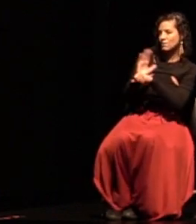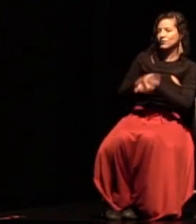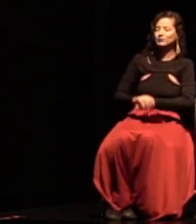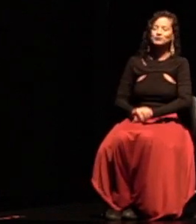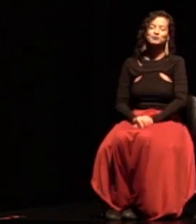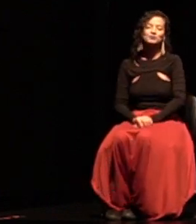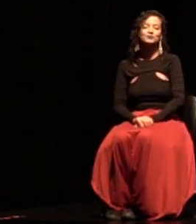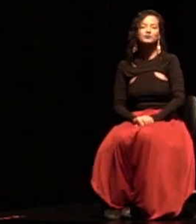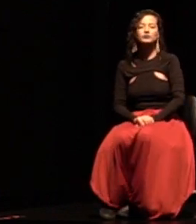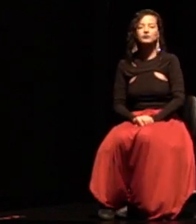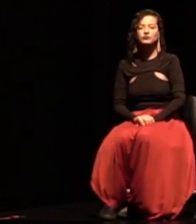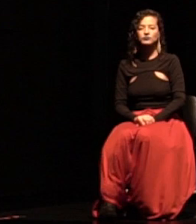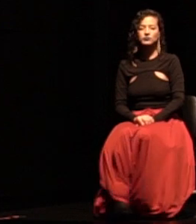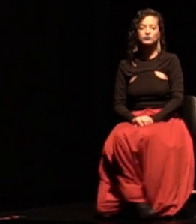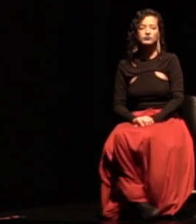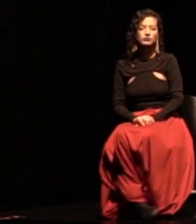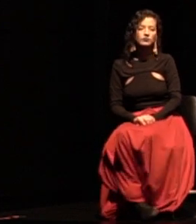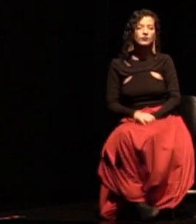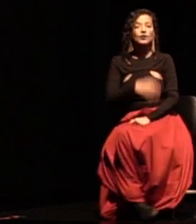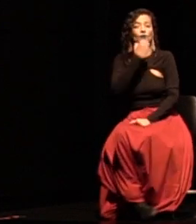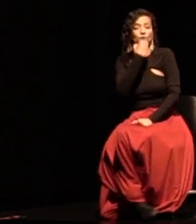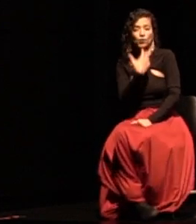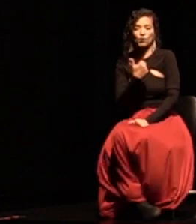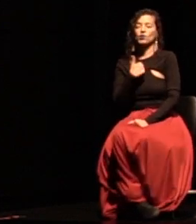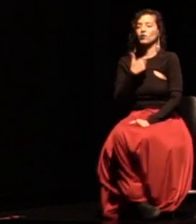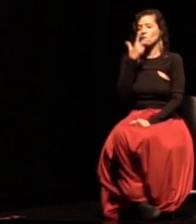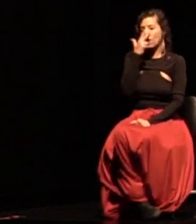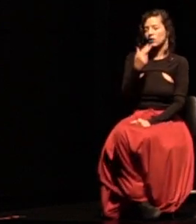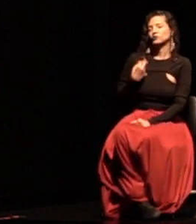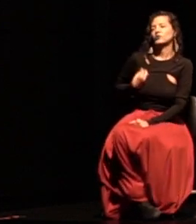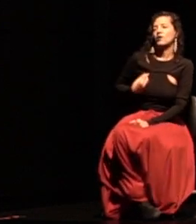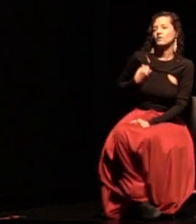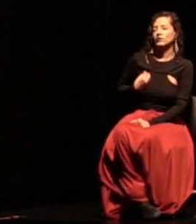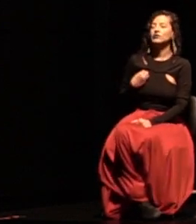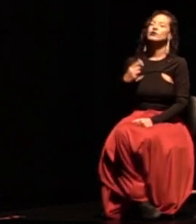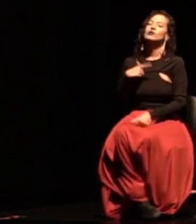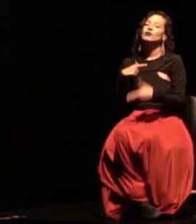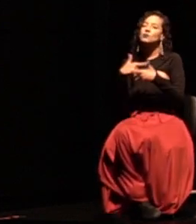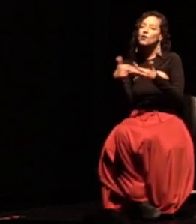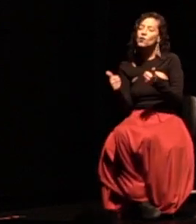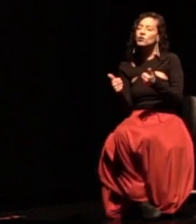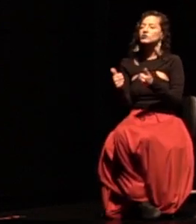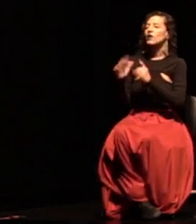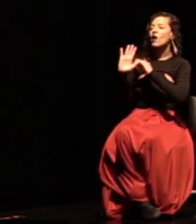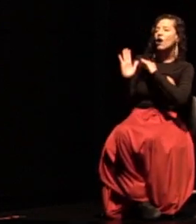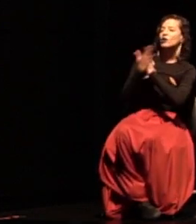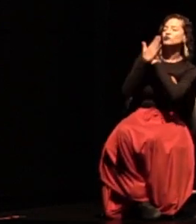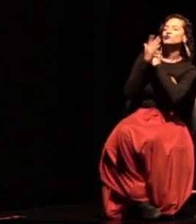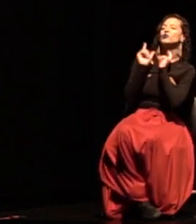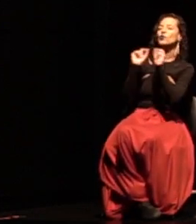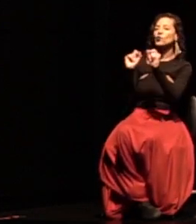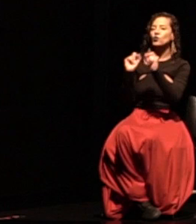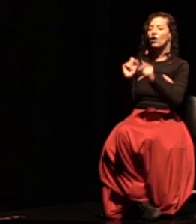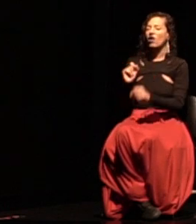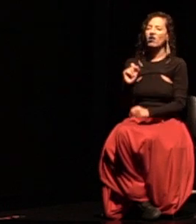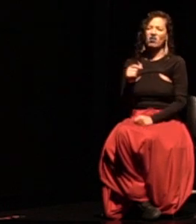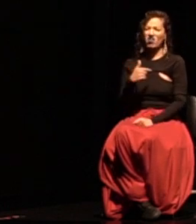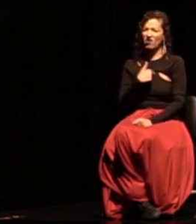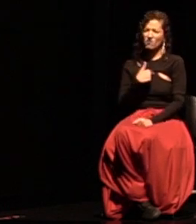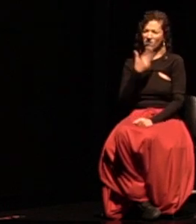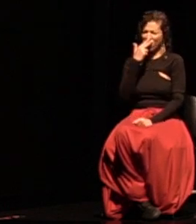Eu acho que na vida tem uma coisa que me ajuda muito, me serve muito, que é a